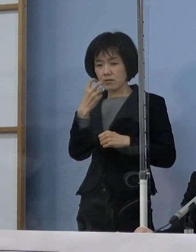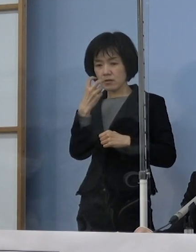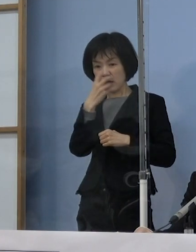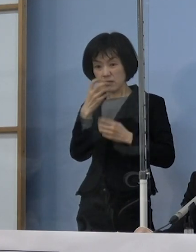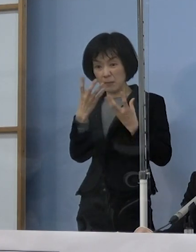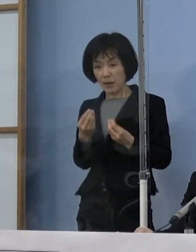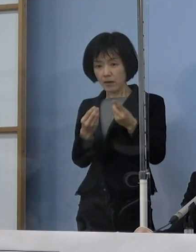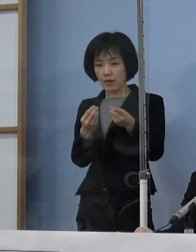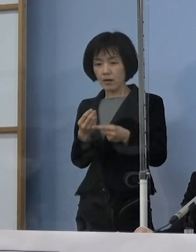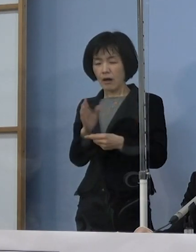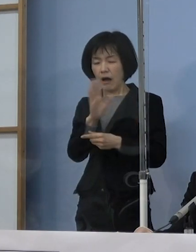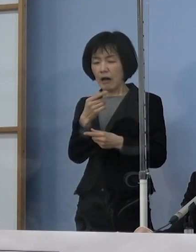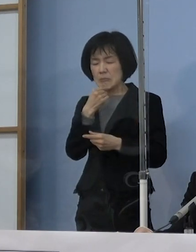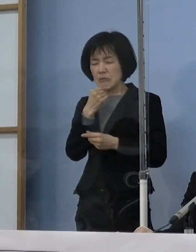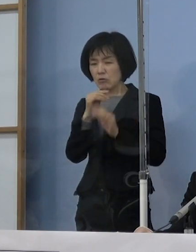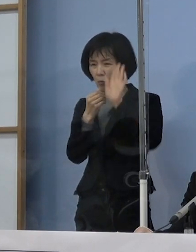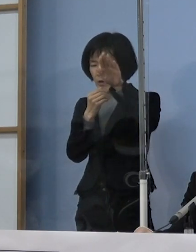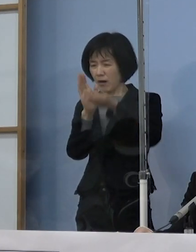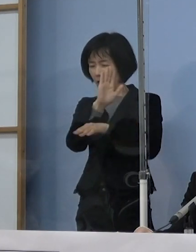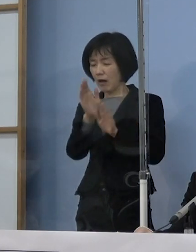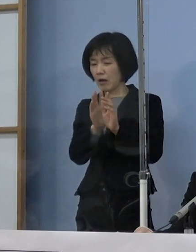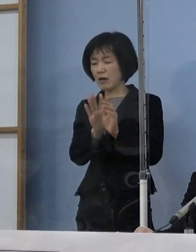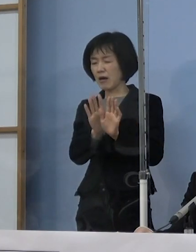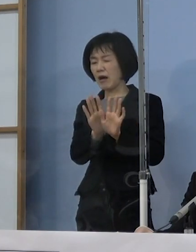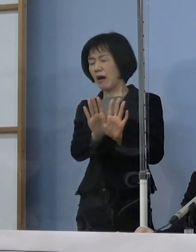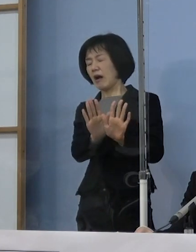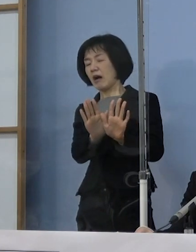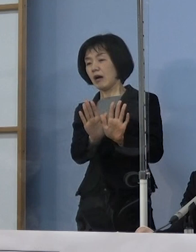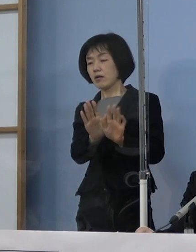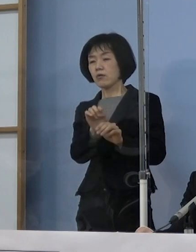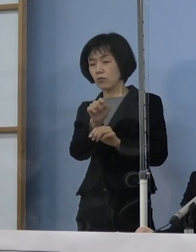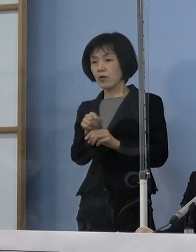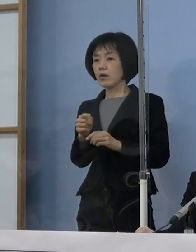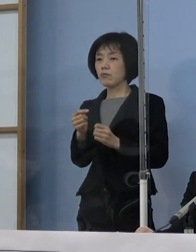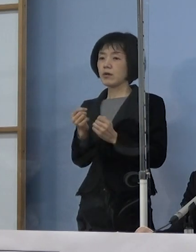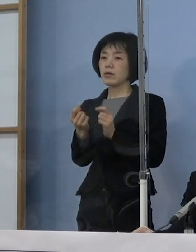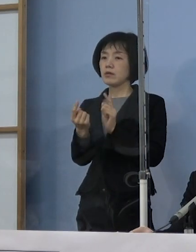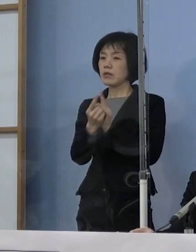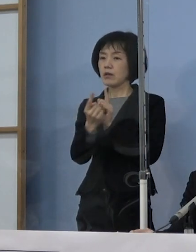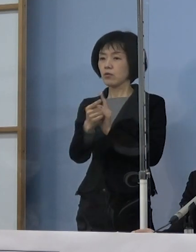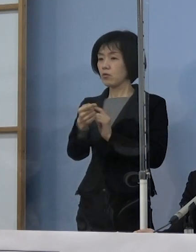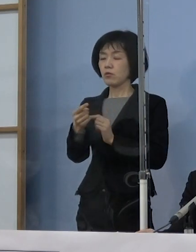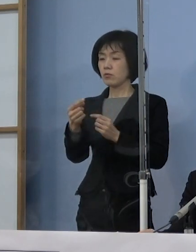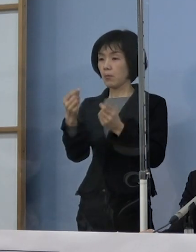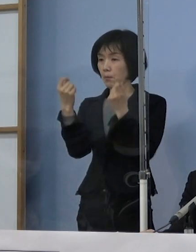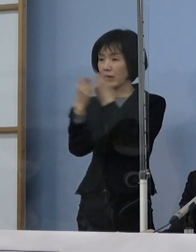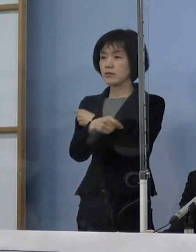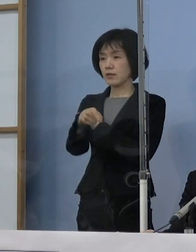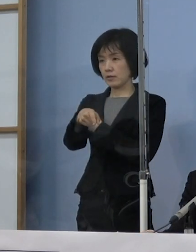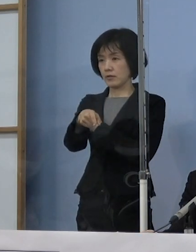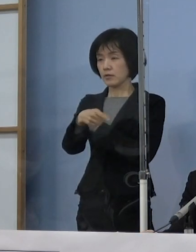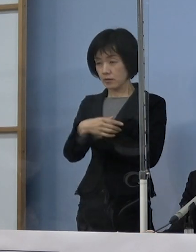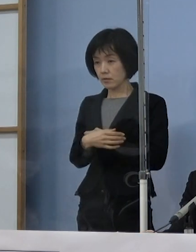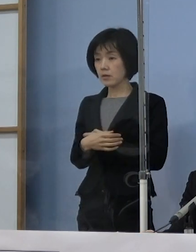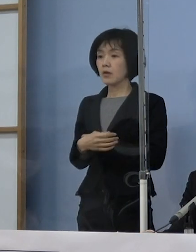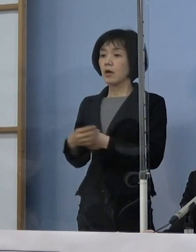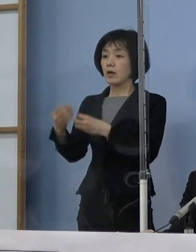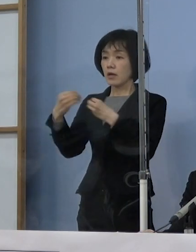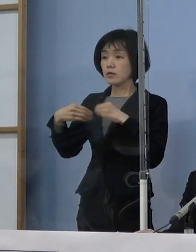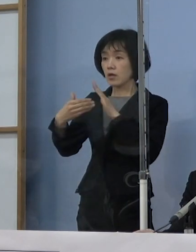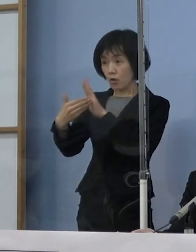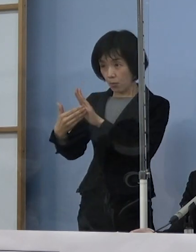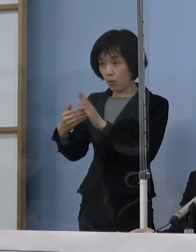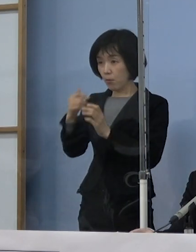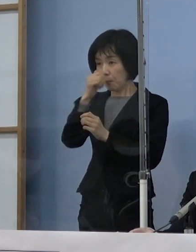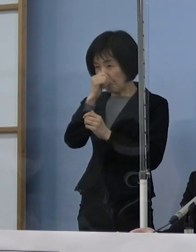勢で接するということは間違った対応であると考えております。感染予防には十分ご